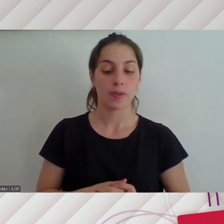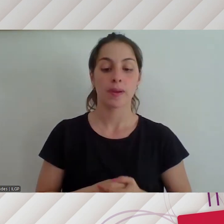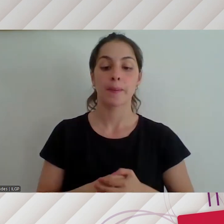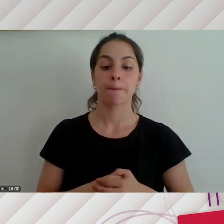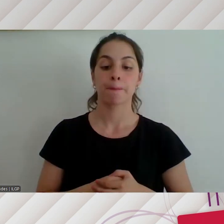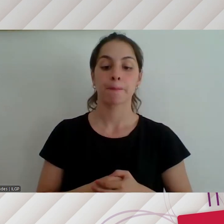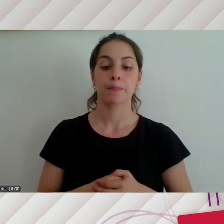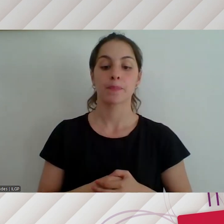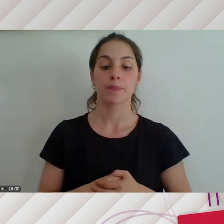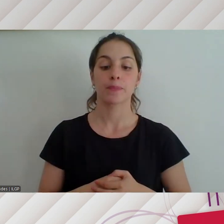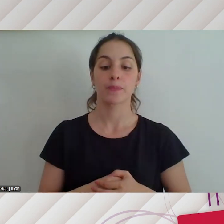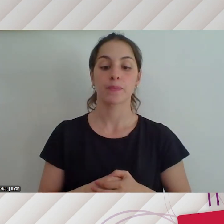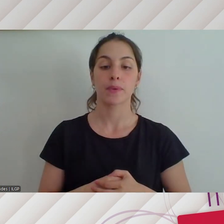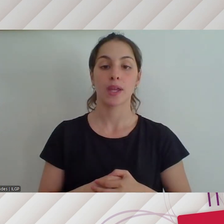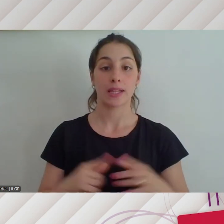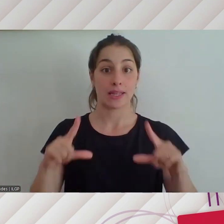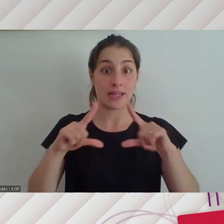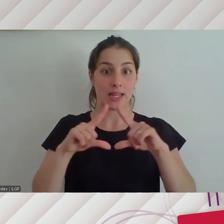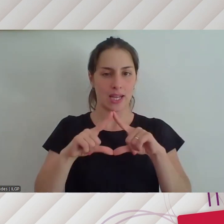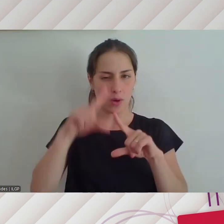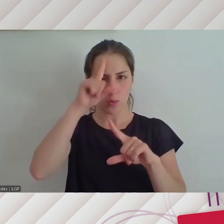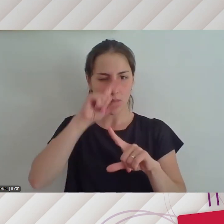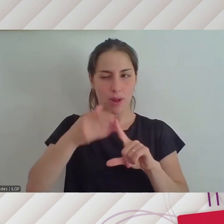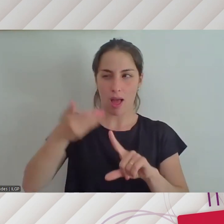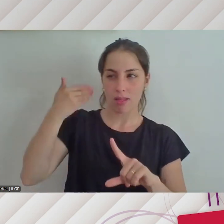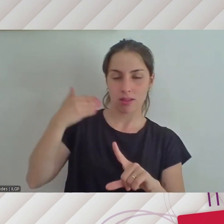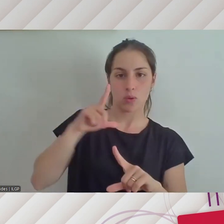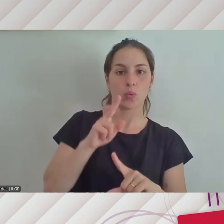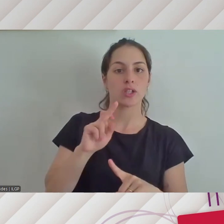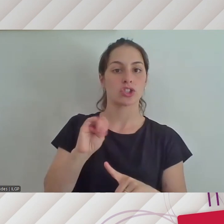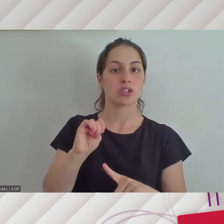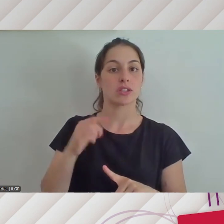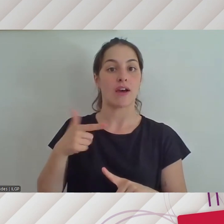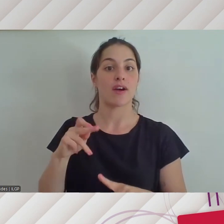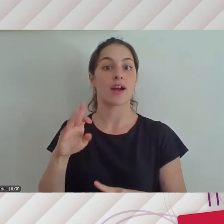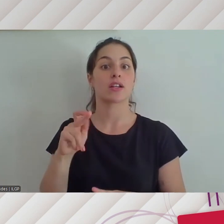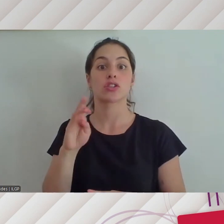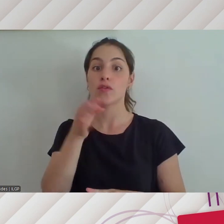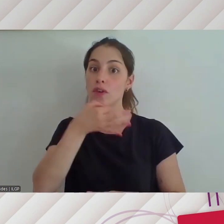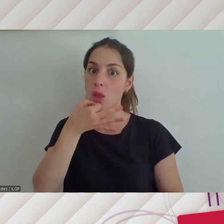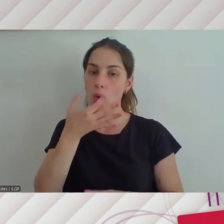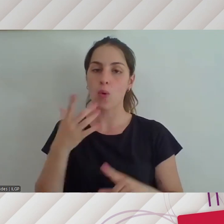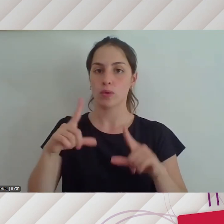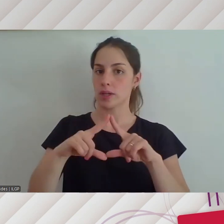E que se traduz naquele triângulo que o professor Valadares Tavares bem desenhou.